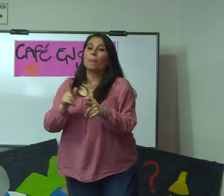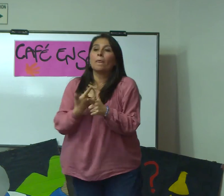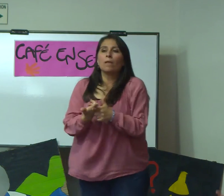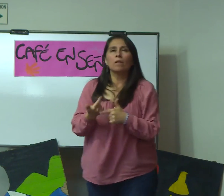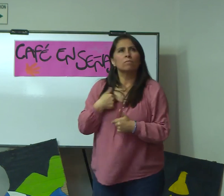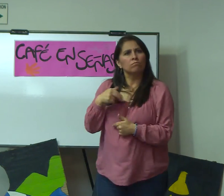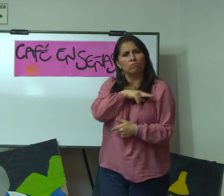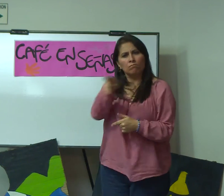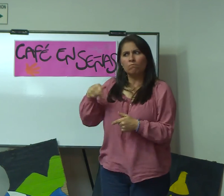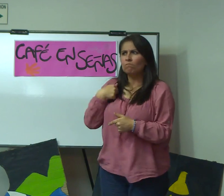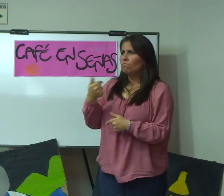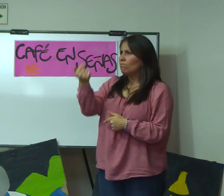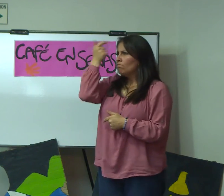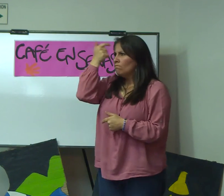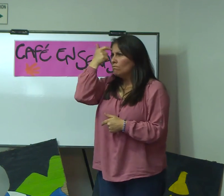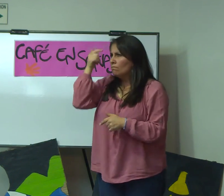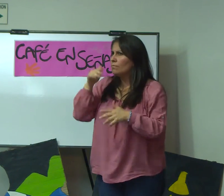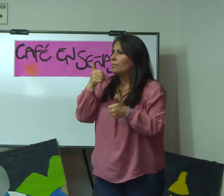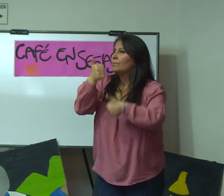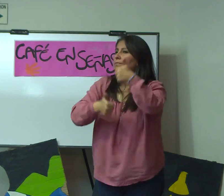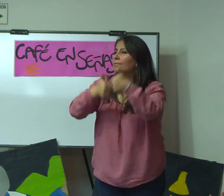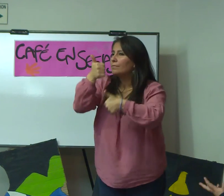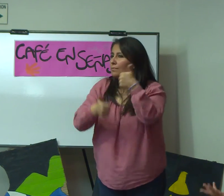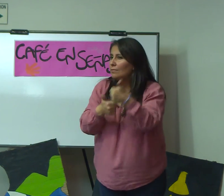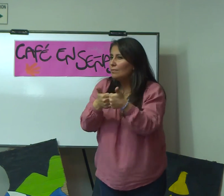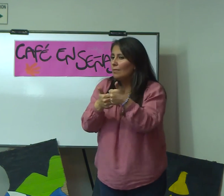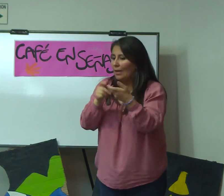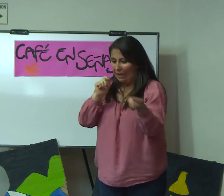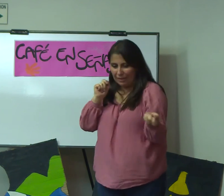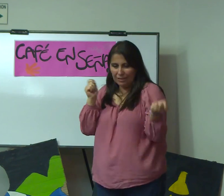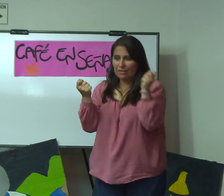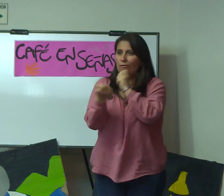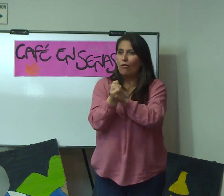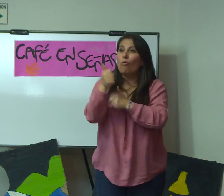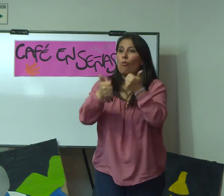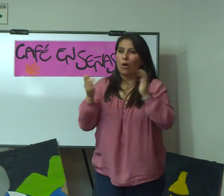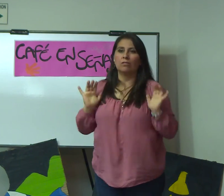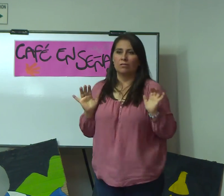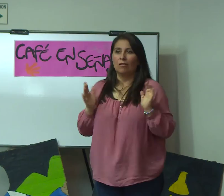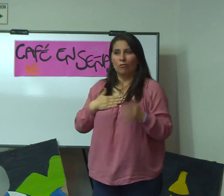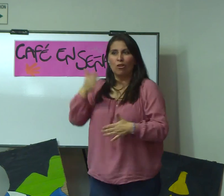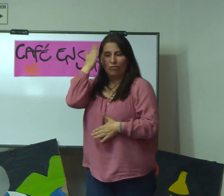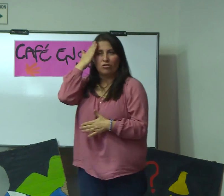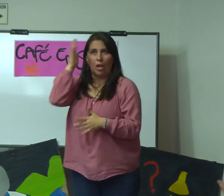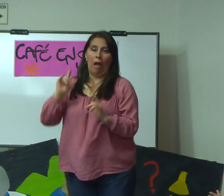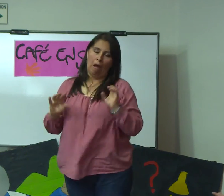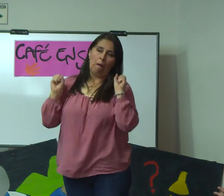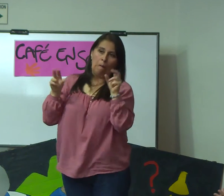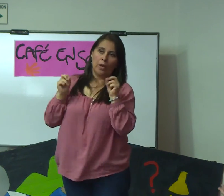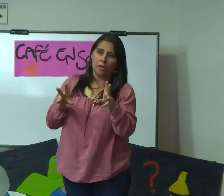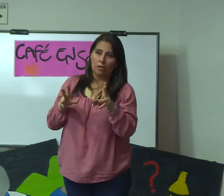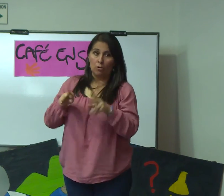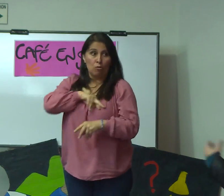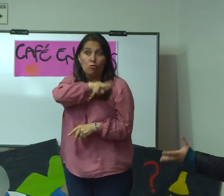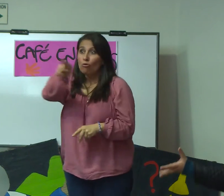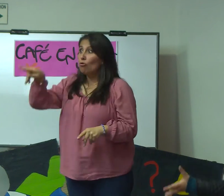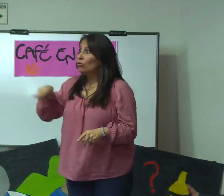pensamos entonces cuáles serían esas transformaciones que debemos darnos, no para la